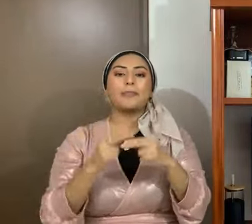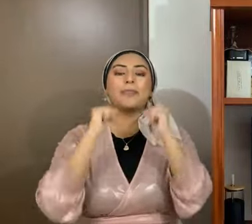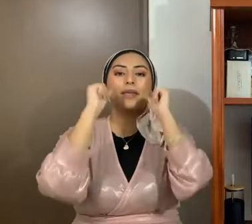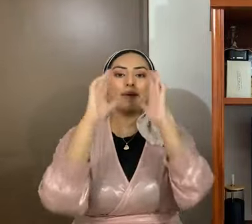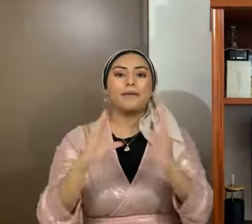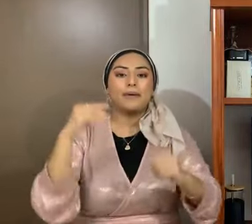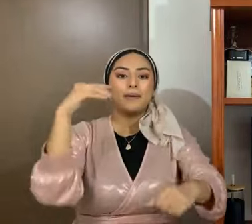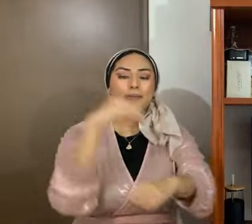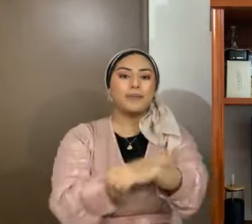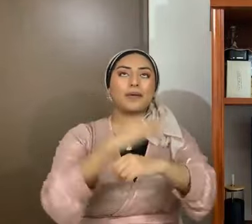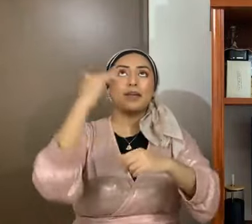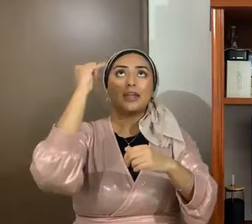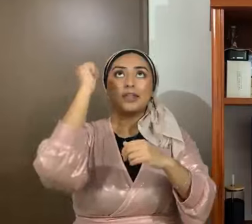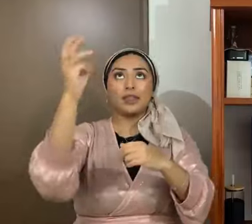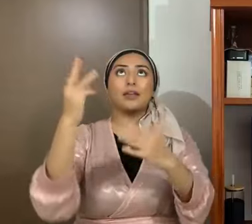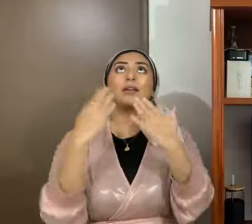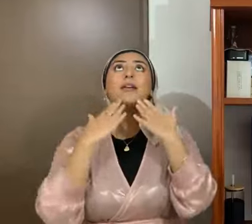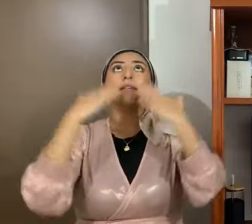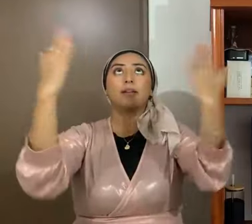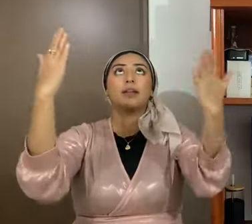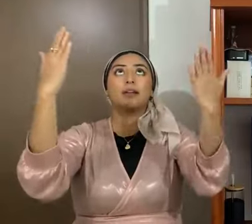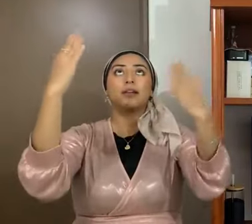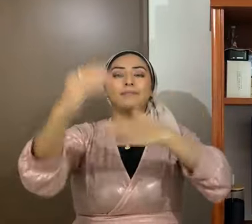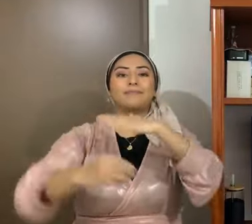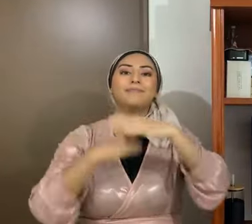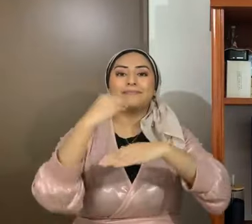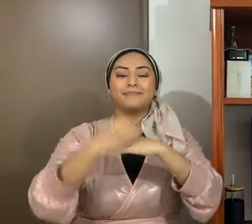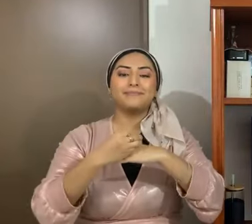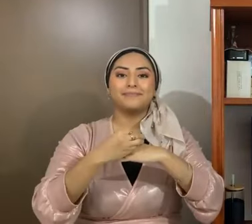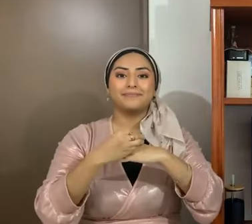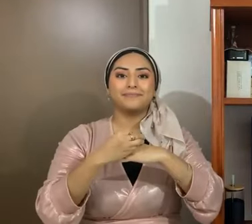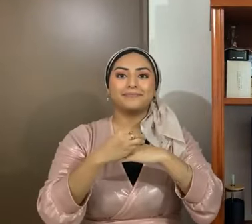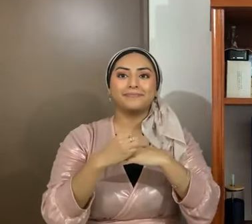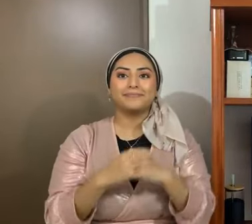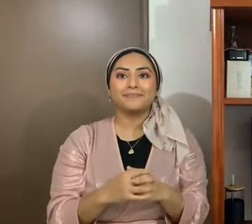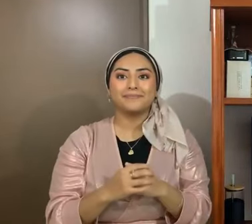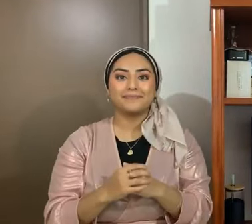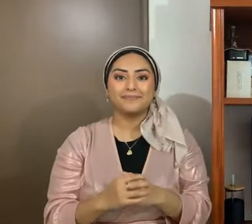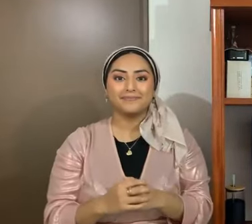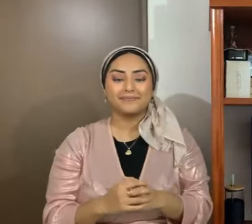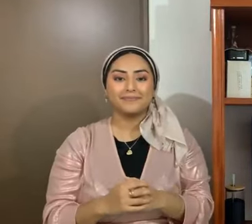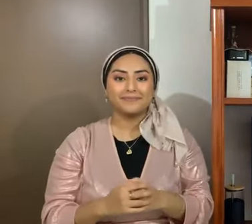bendito y poderoso de Yahshua HaMashiach, Omen, Beomen, aleluya. Y exaltemos